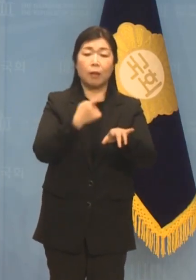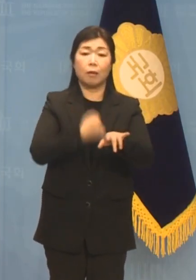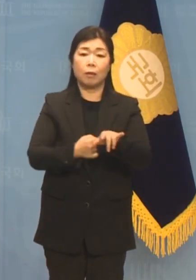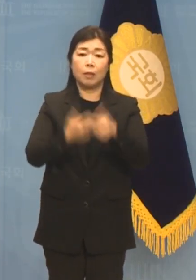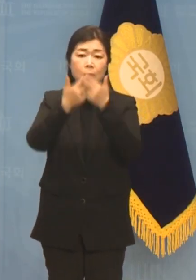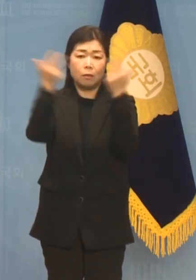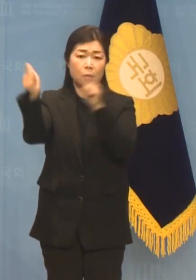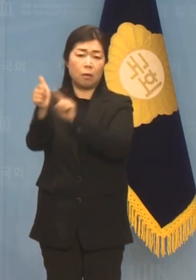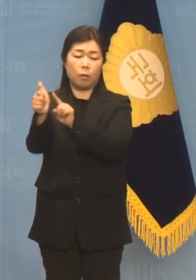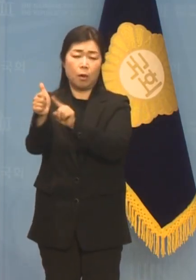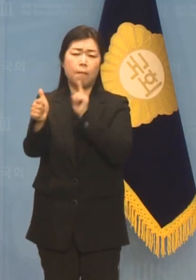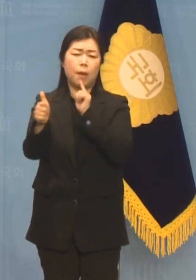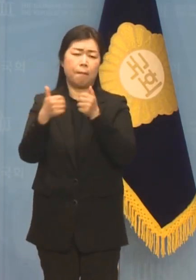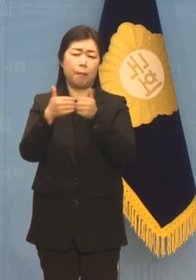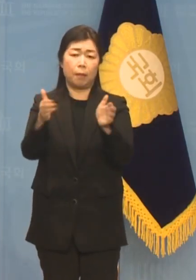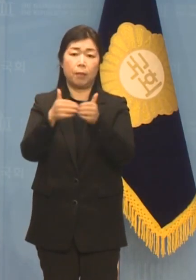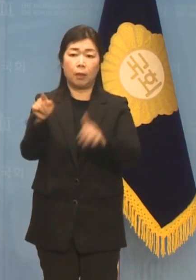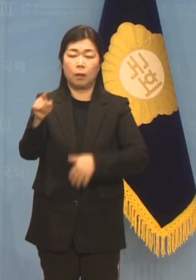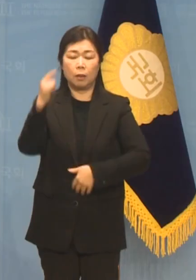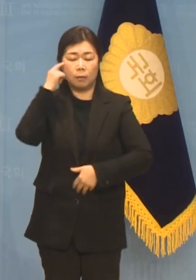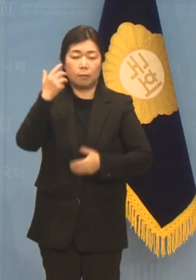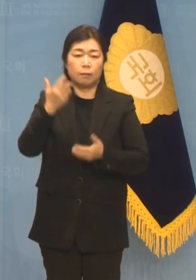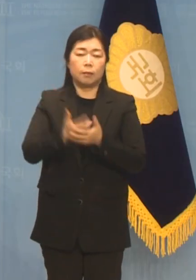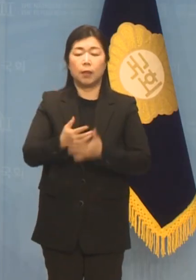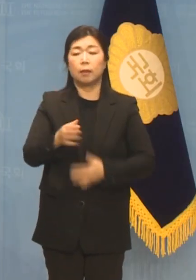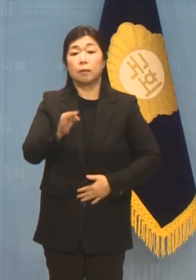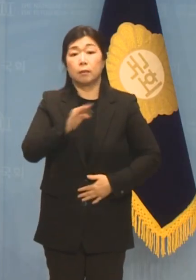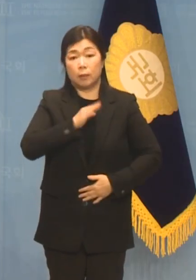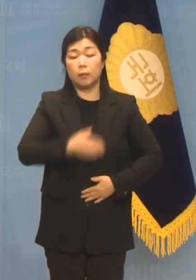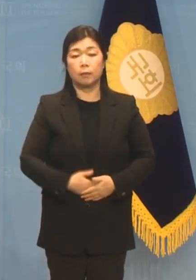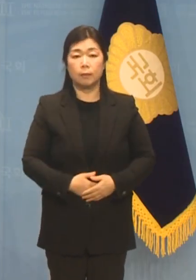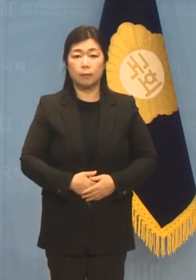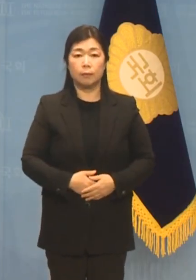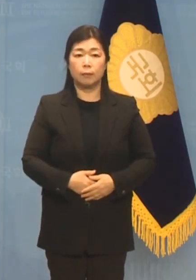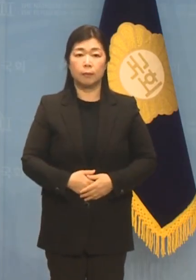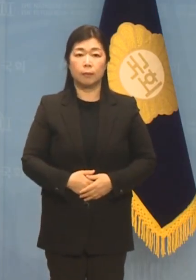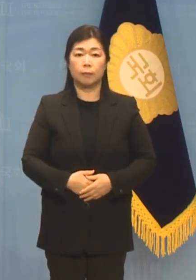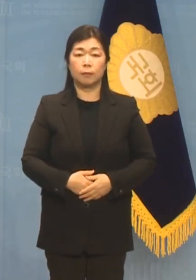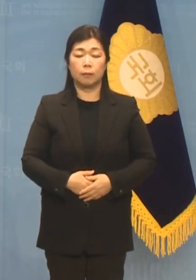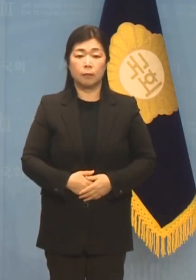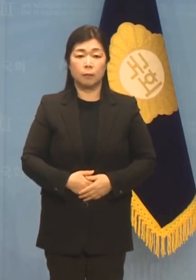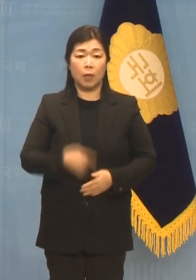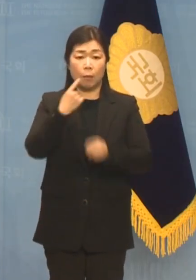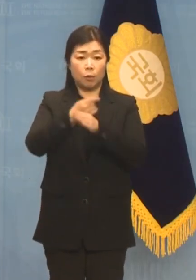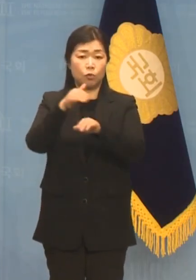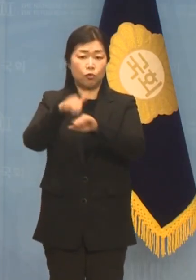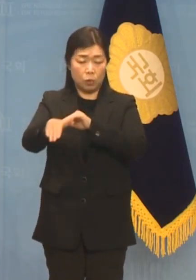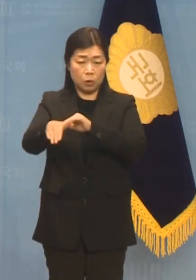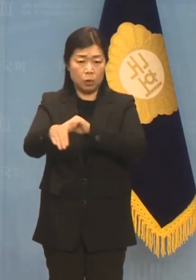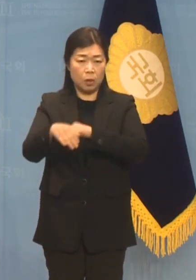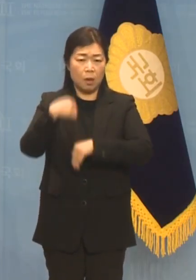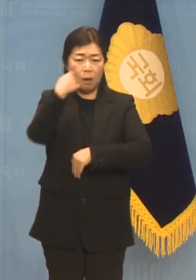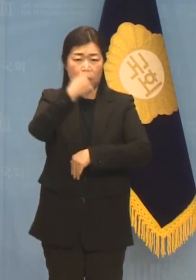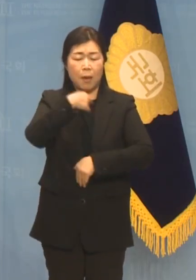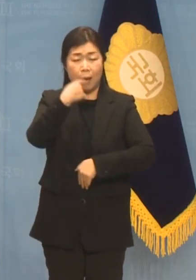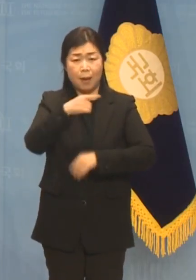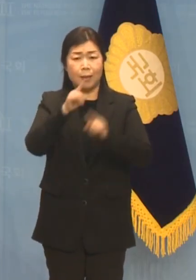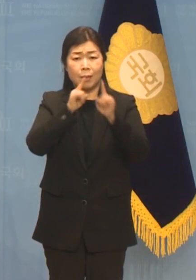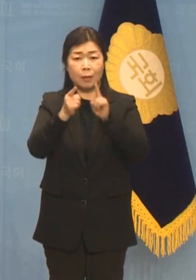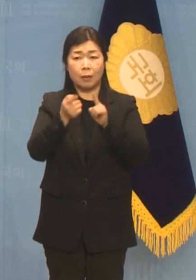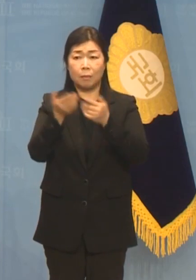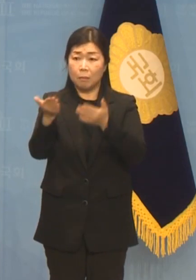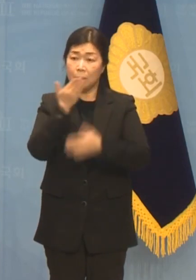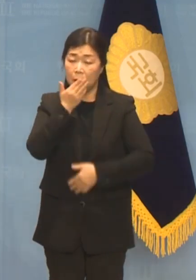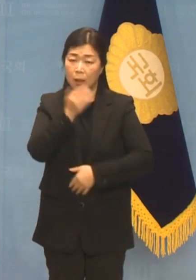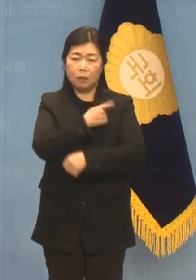이재명 대표의 망언에 경악을 금치 못합니다. 민주주의를 입에 담을 자격조차